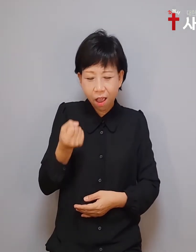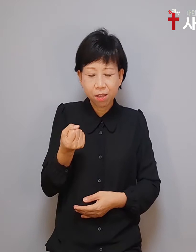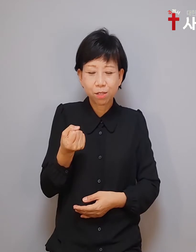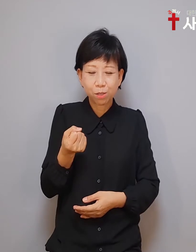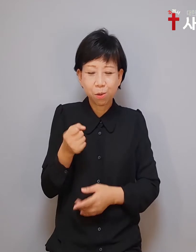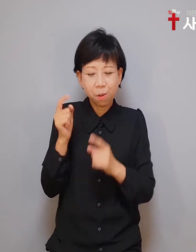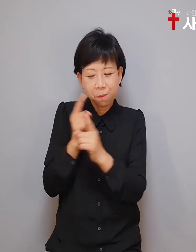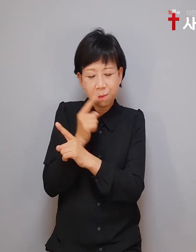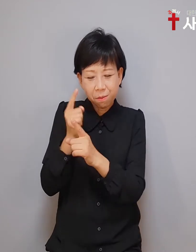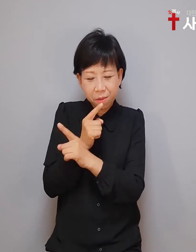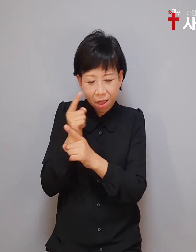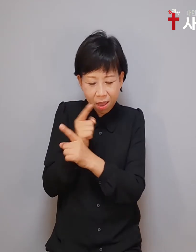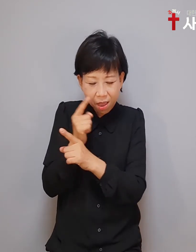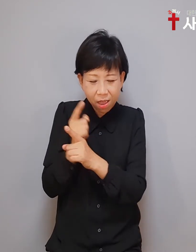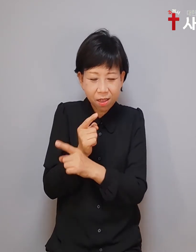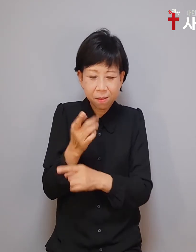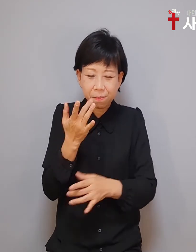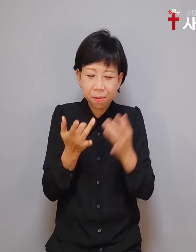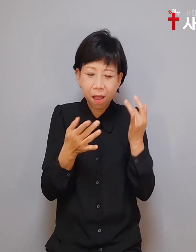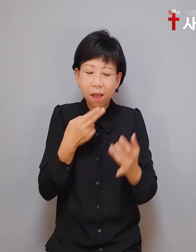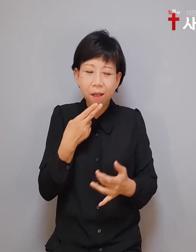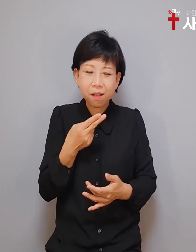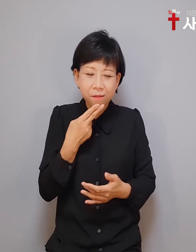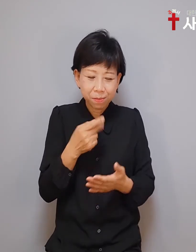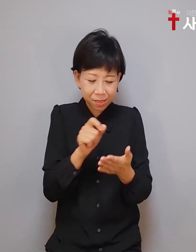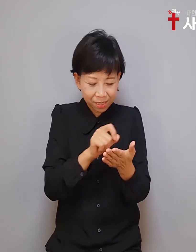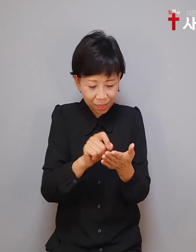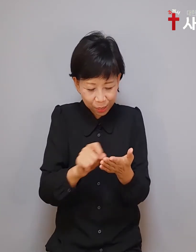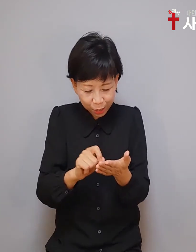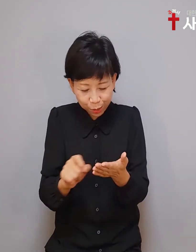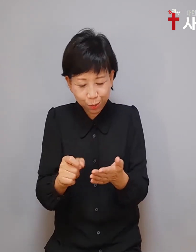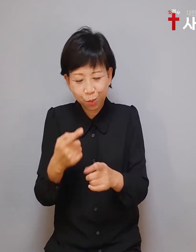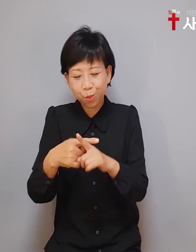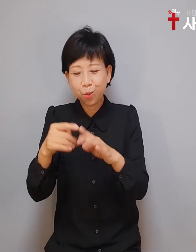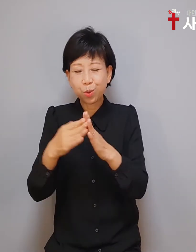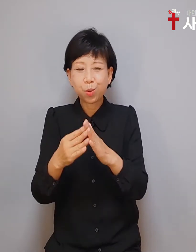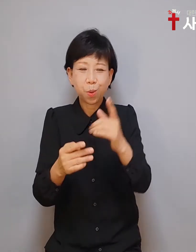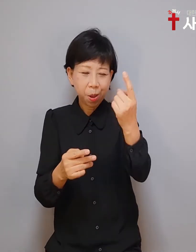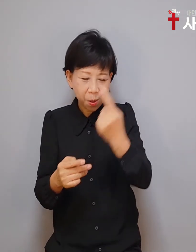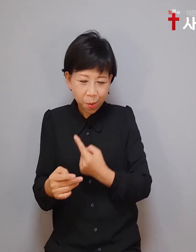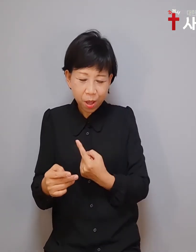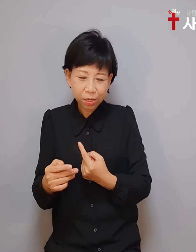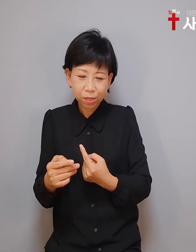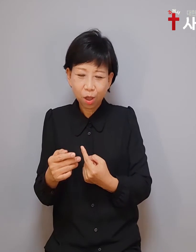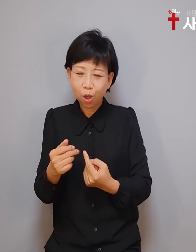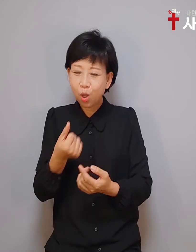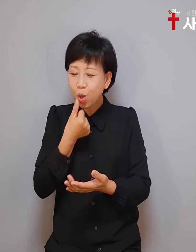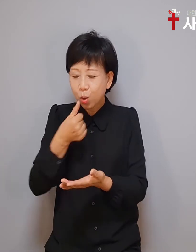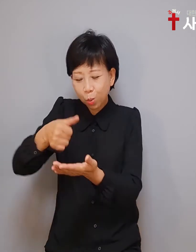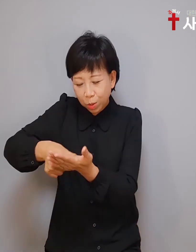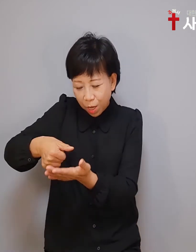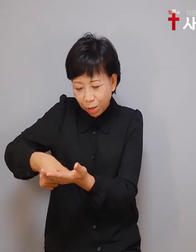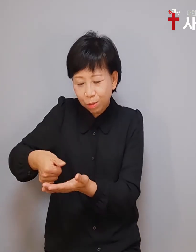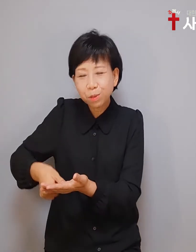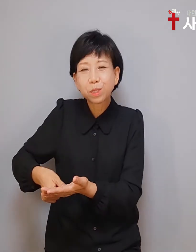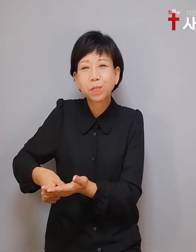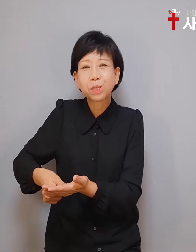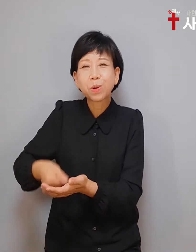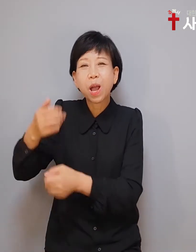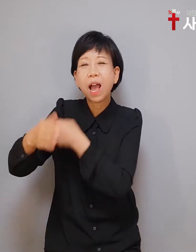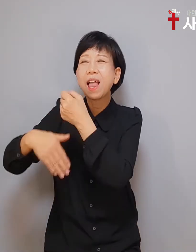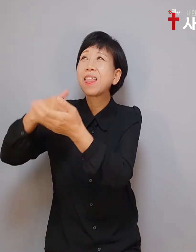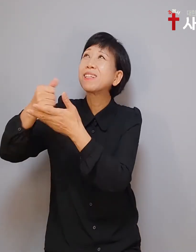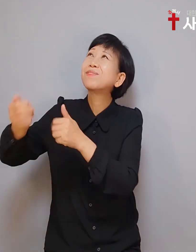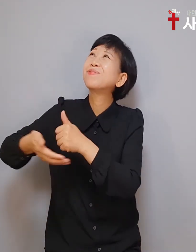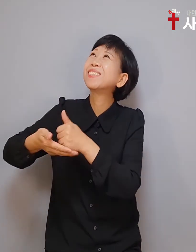꼬박꼬박 하시면서 교회에 와서 도장 찍어 가시고 참 잘했어요. 하나님이 찍어주신다